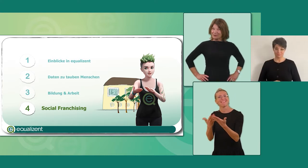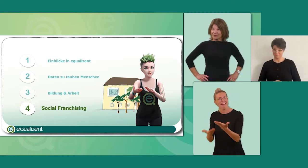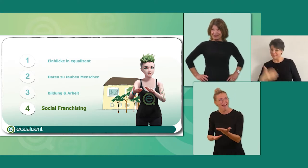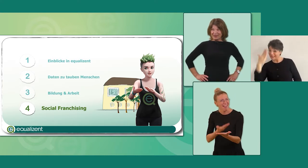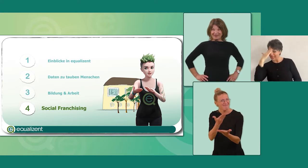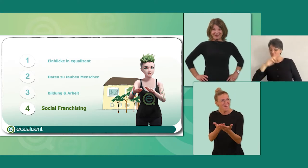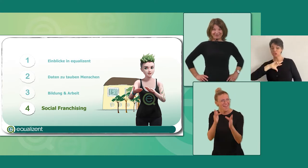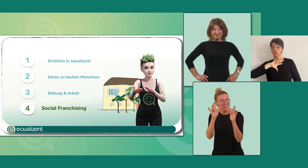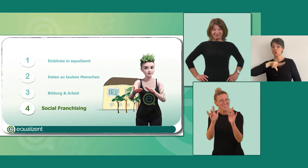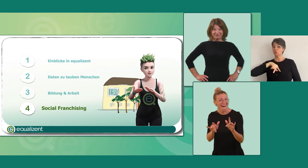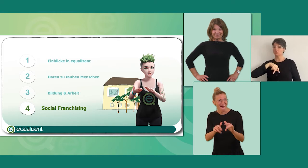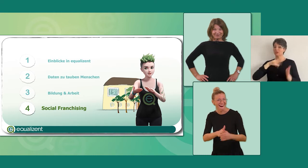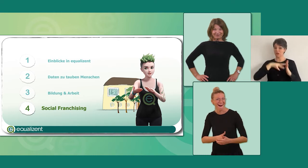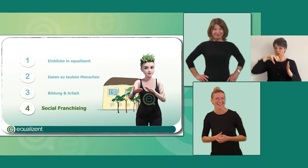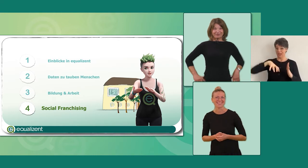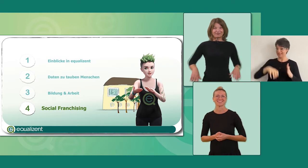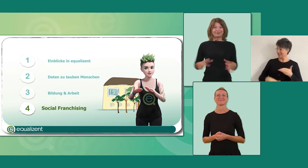Kennt ihr Social Franchising?